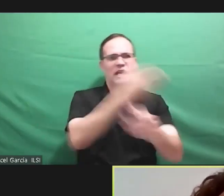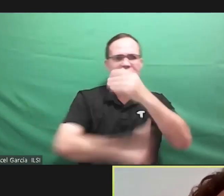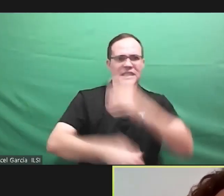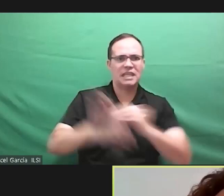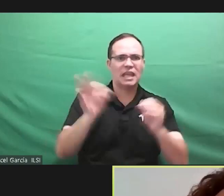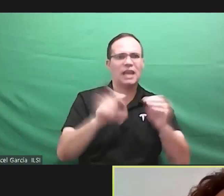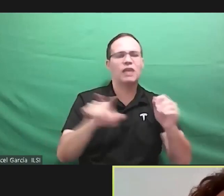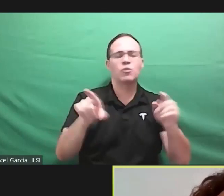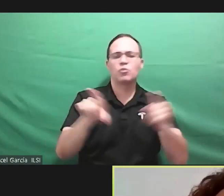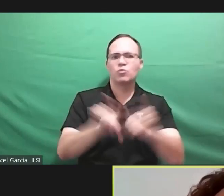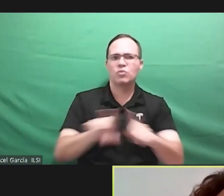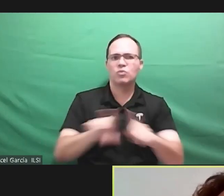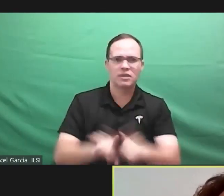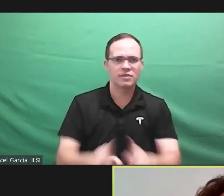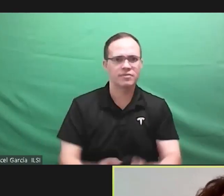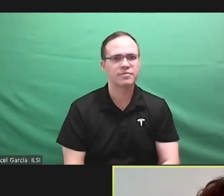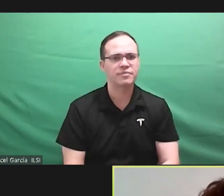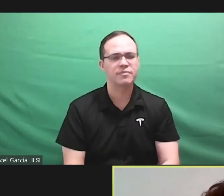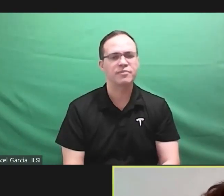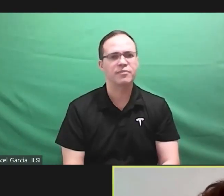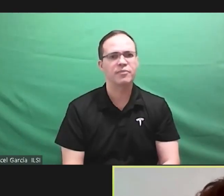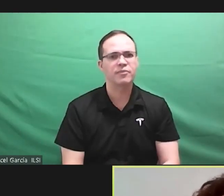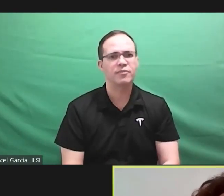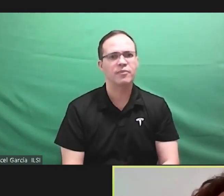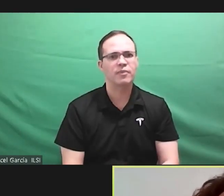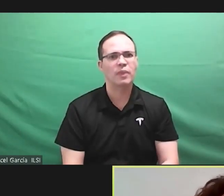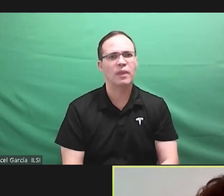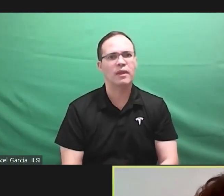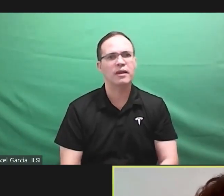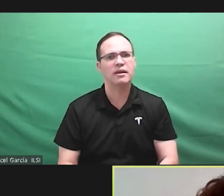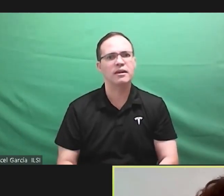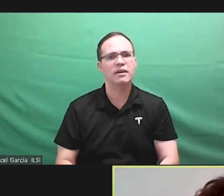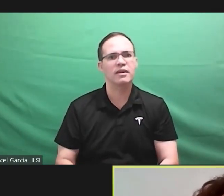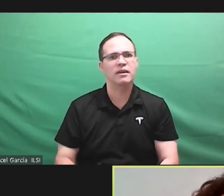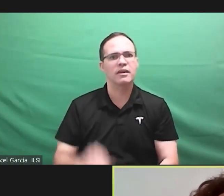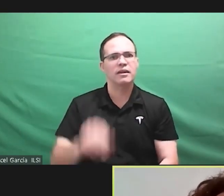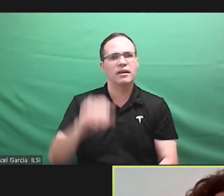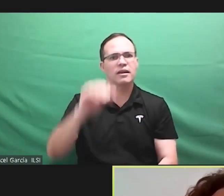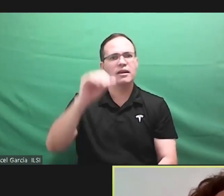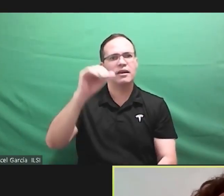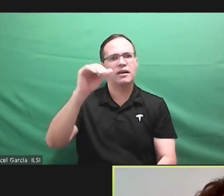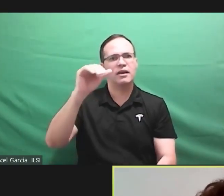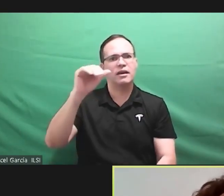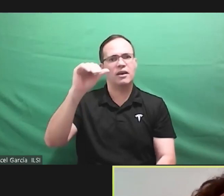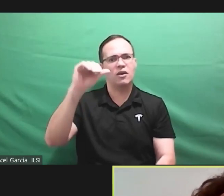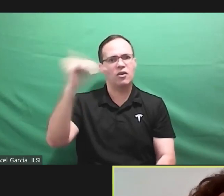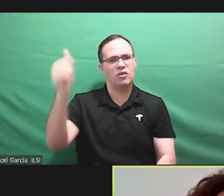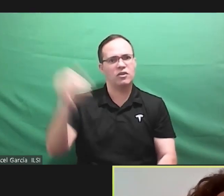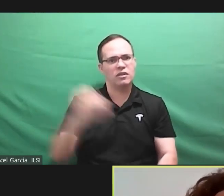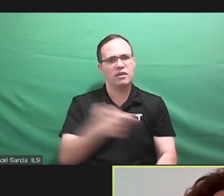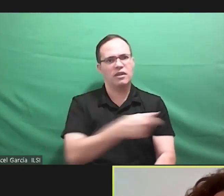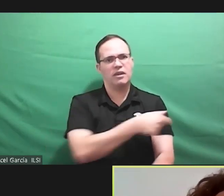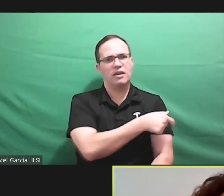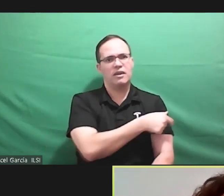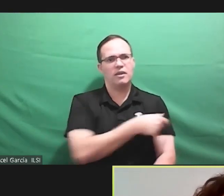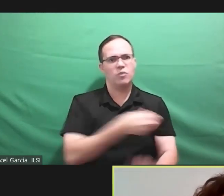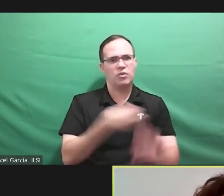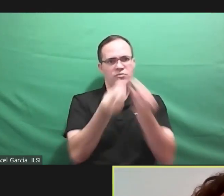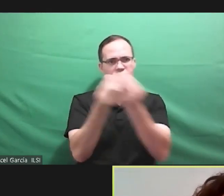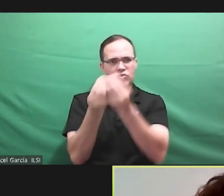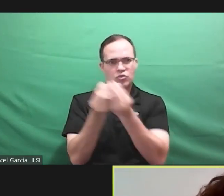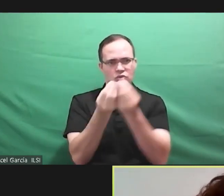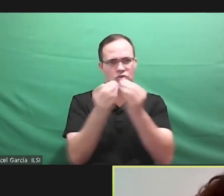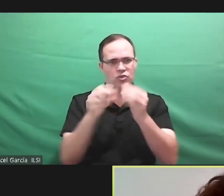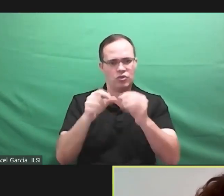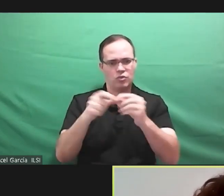Siguiente, por favor. Entonces, es por eso que la Comisión de Estadísticas de